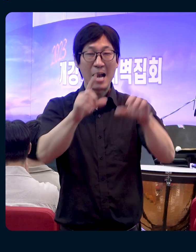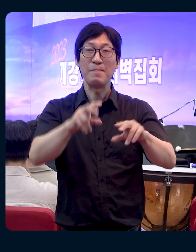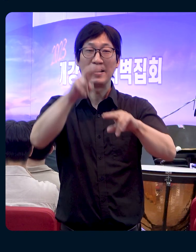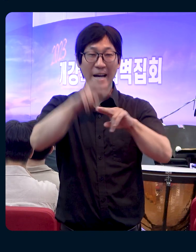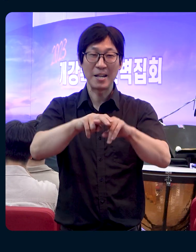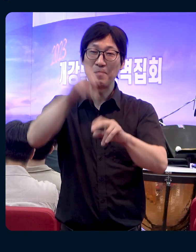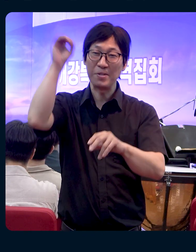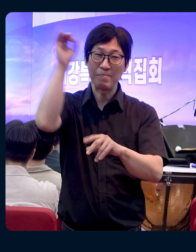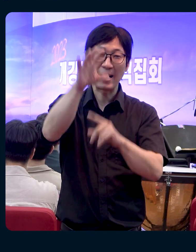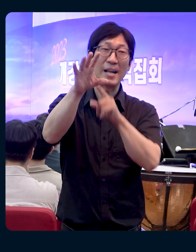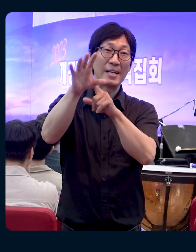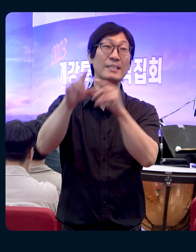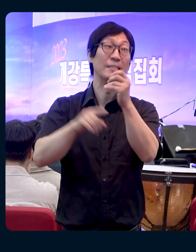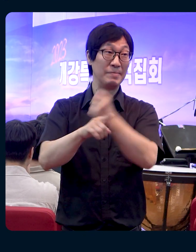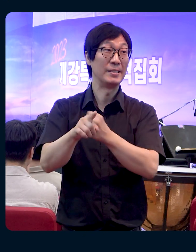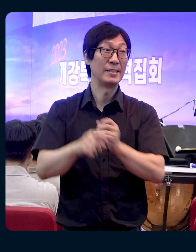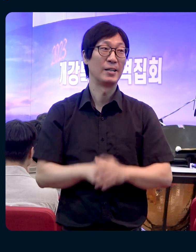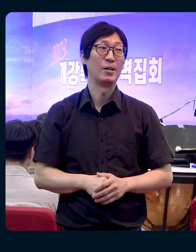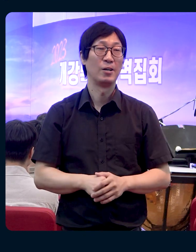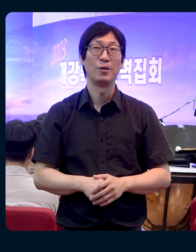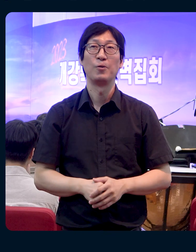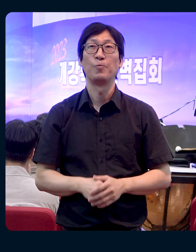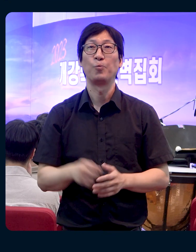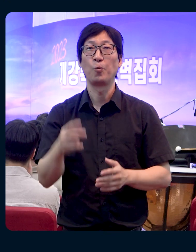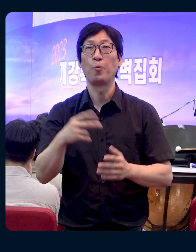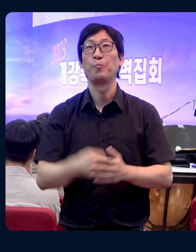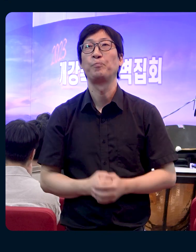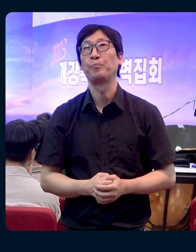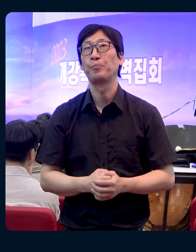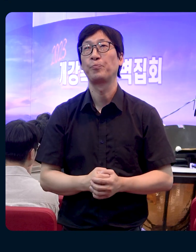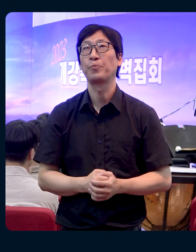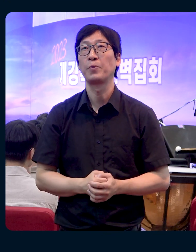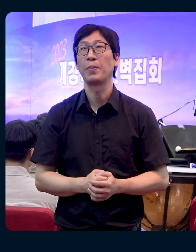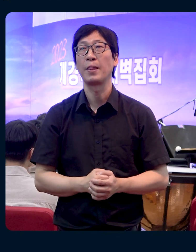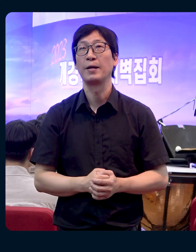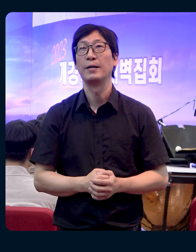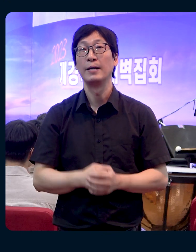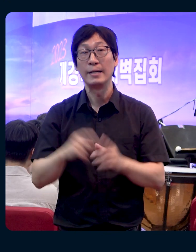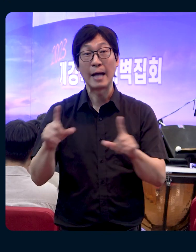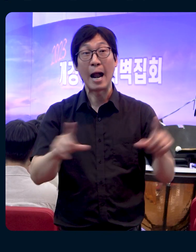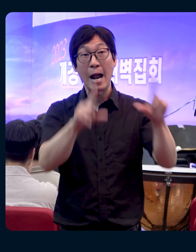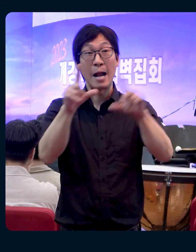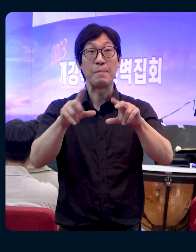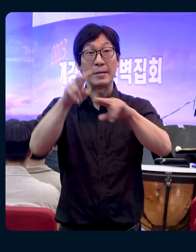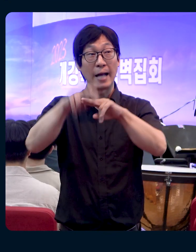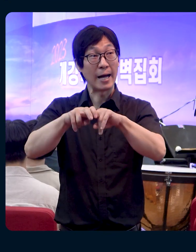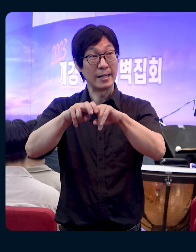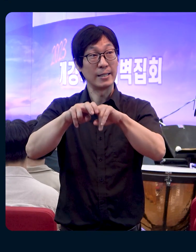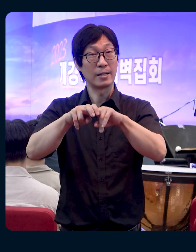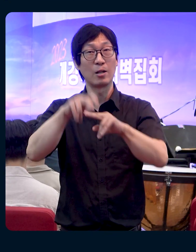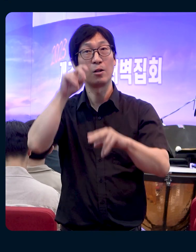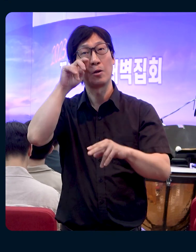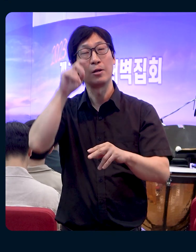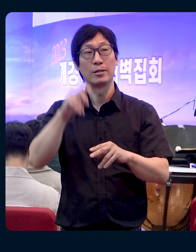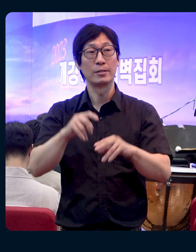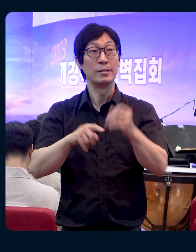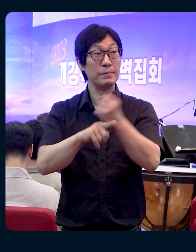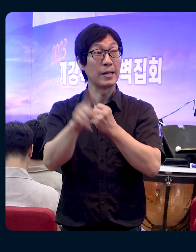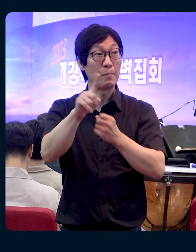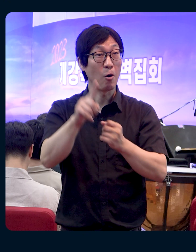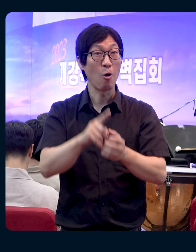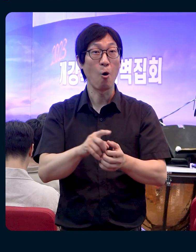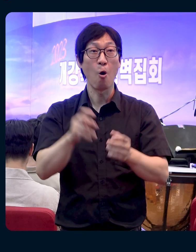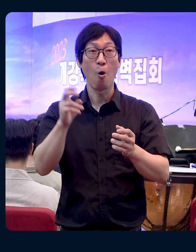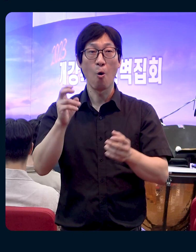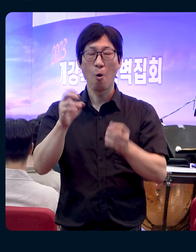의미예요. 좀 더 들어가면요, 생업의 현장이라는 것이 꼭 돈 버는 직장이나 사업만을